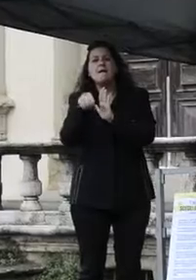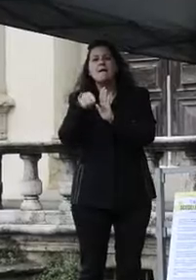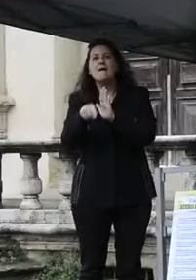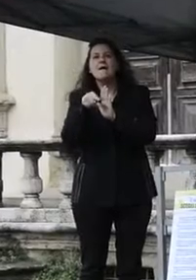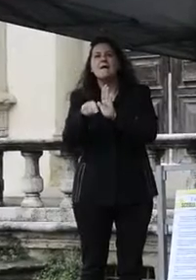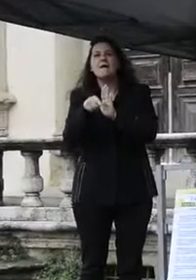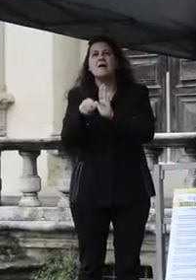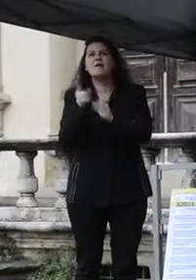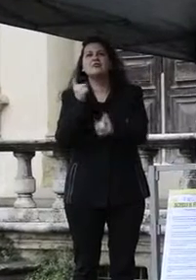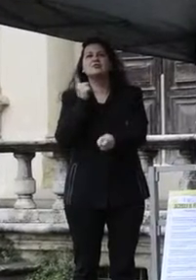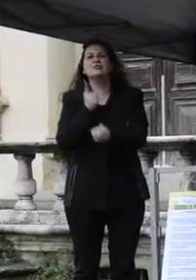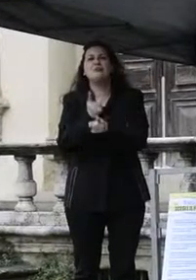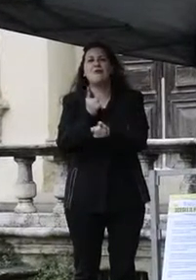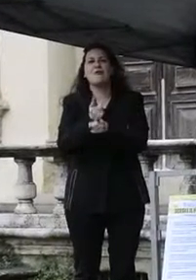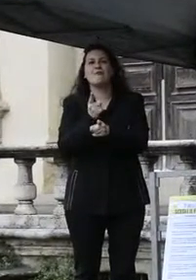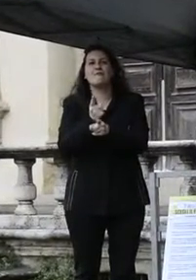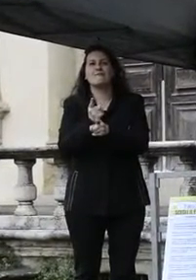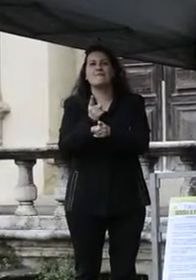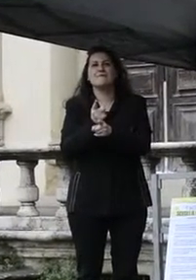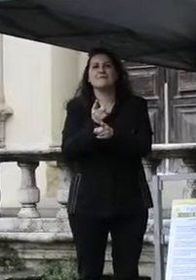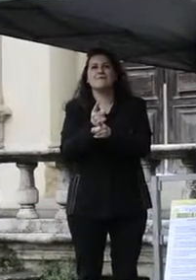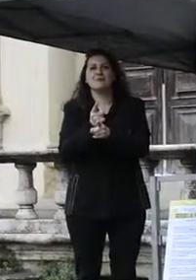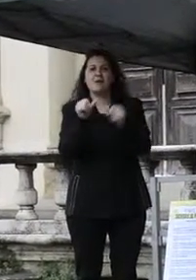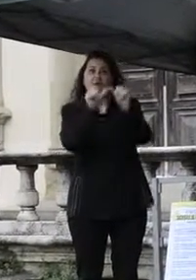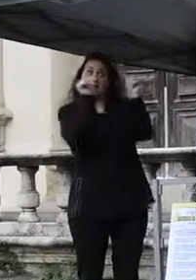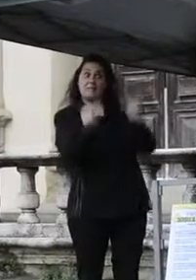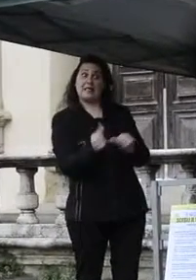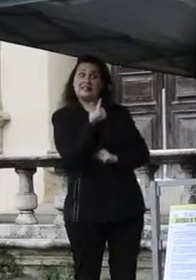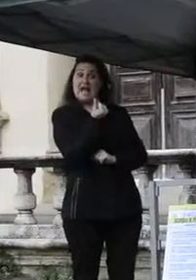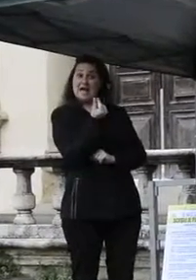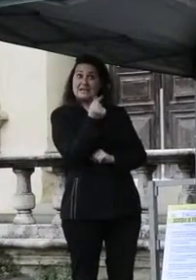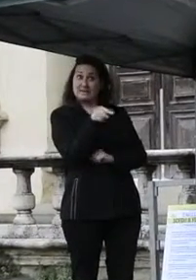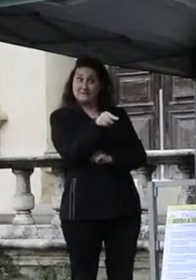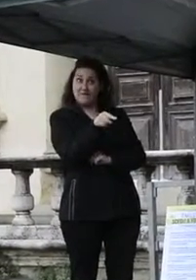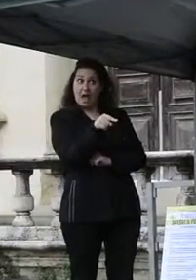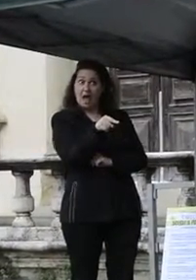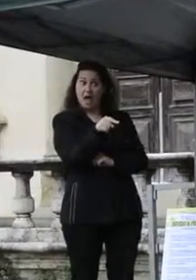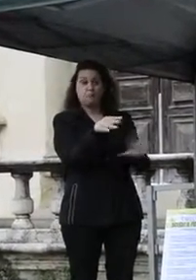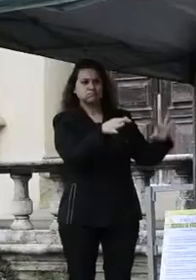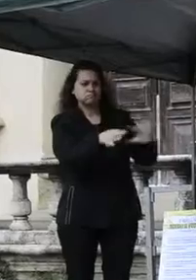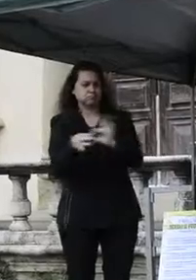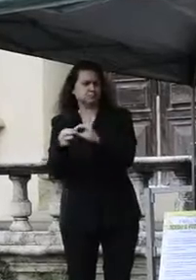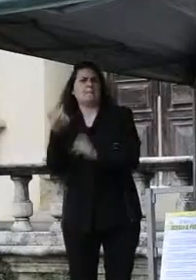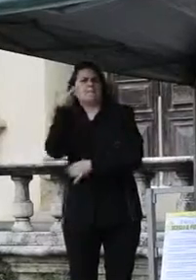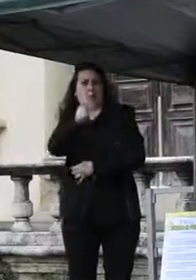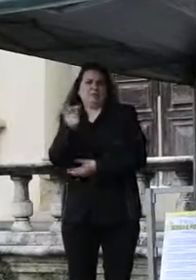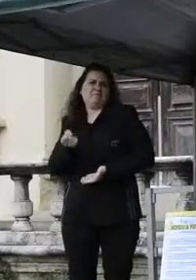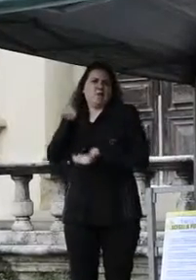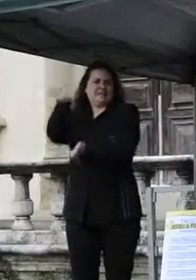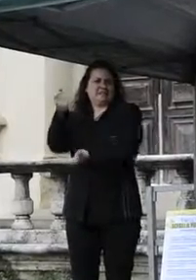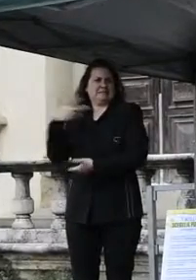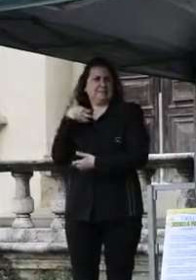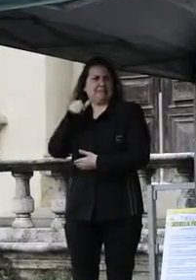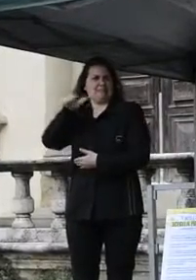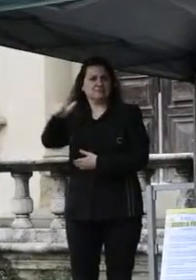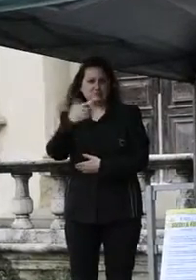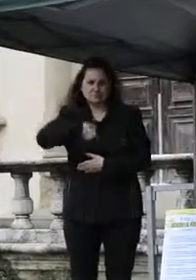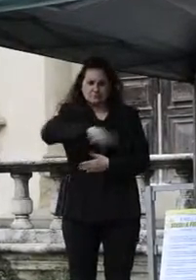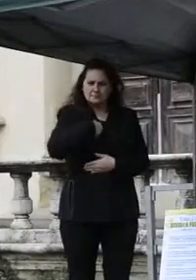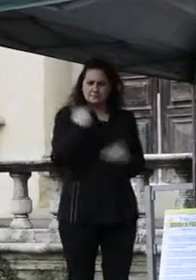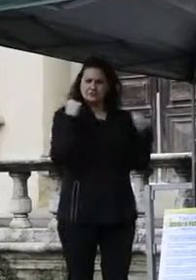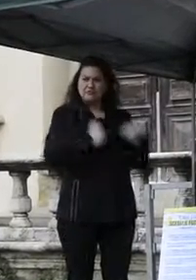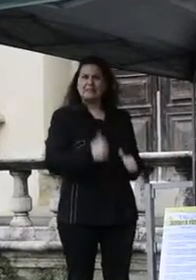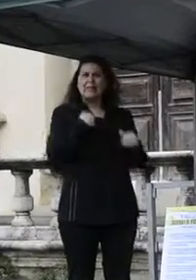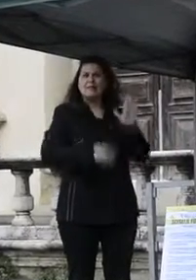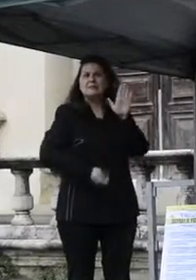sulla base dei quali è stata modulata la tariffa. Cioè noi cittadini paghiamo tariffe molto più elevate di